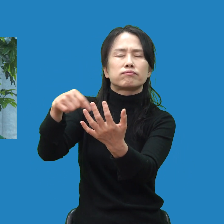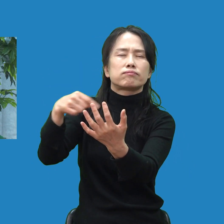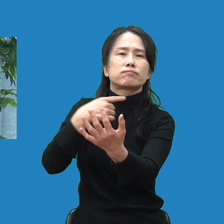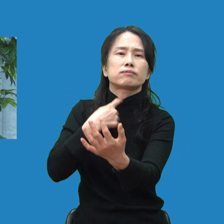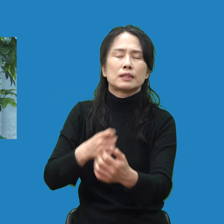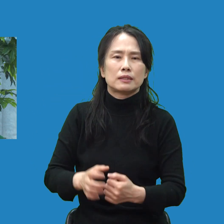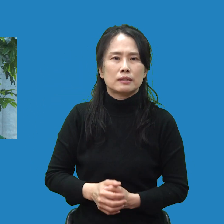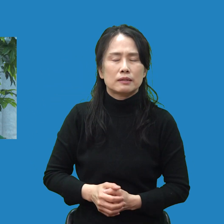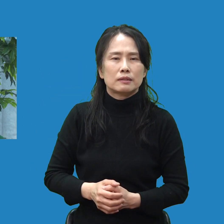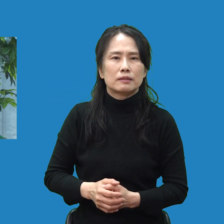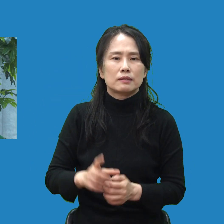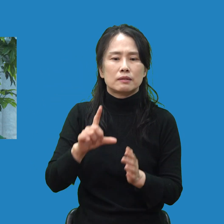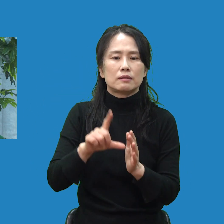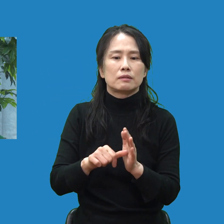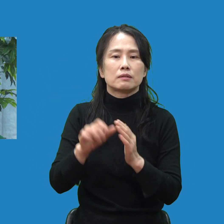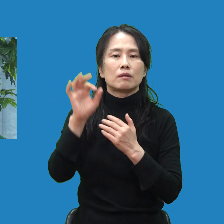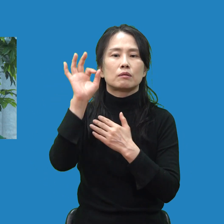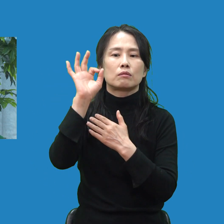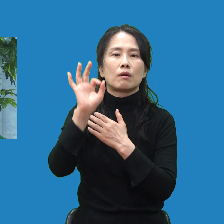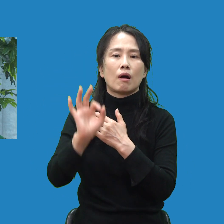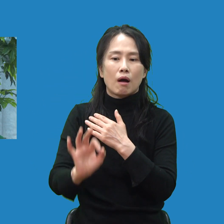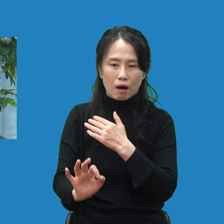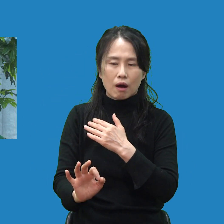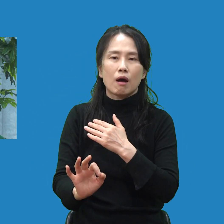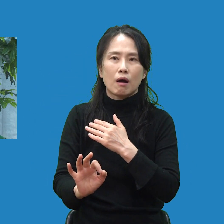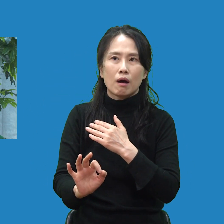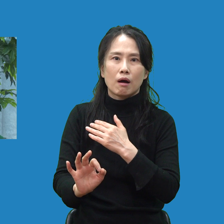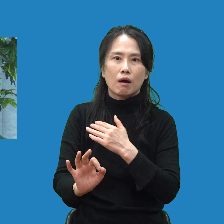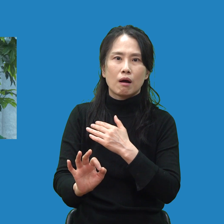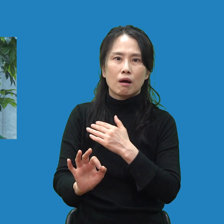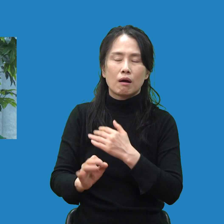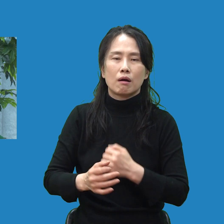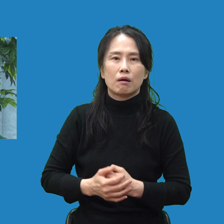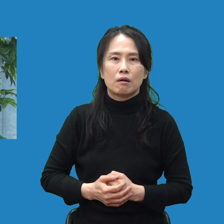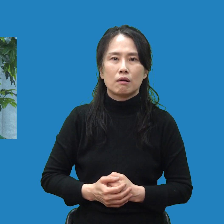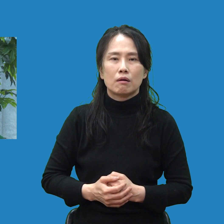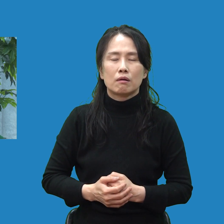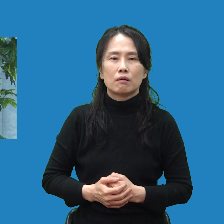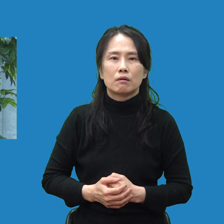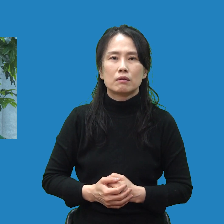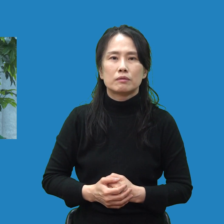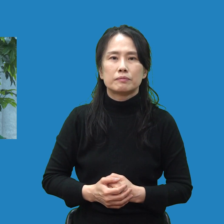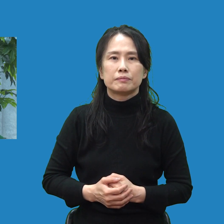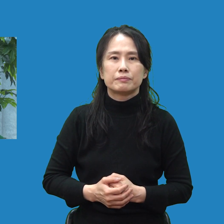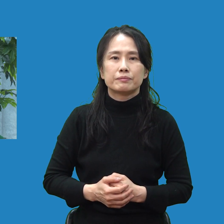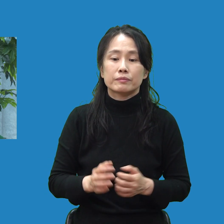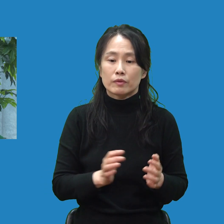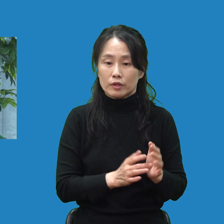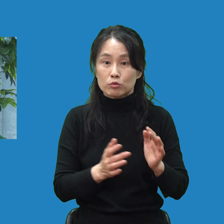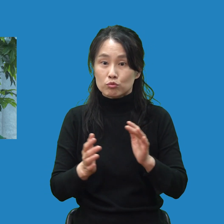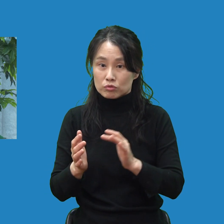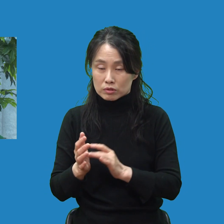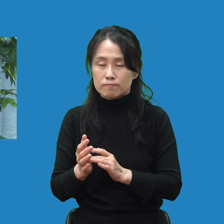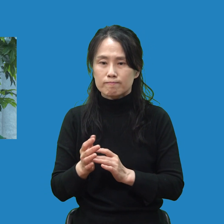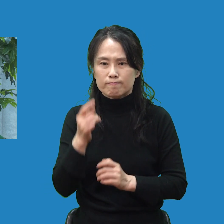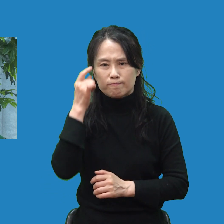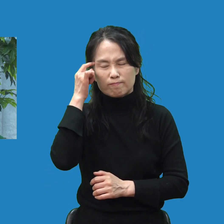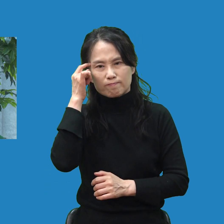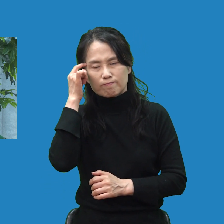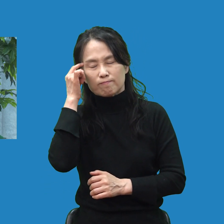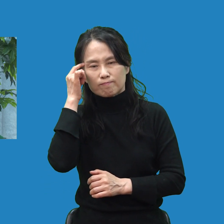어쩌다 보니 시간이 그냥 돼가지고 날이 그냥 저무는 게 아니고 예수님께서 뜻이